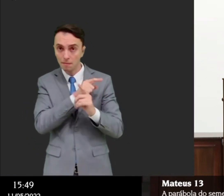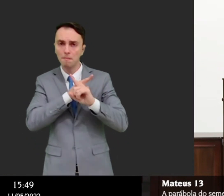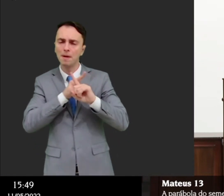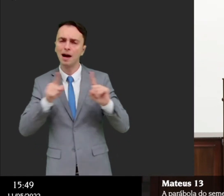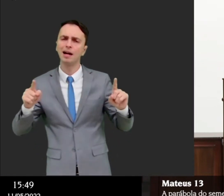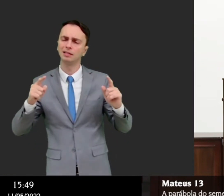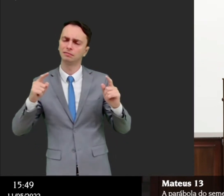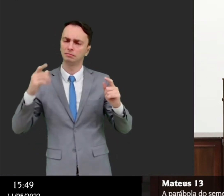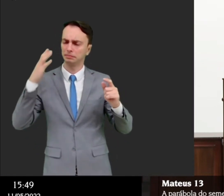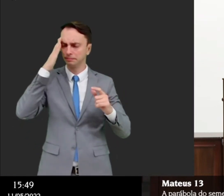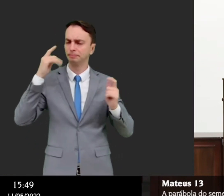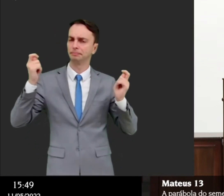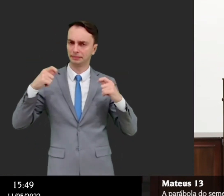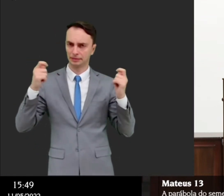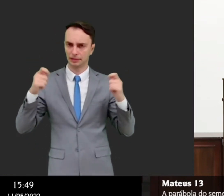que